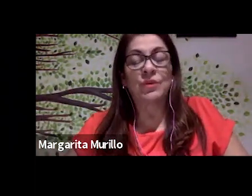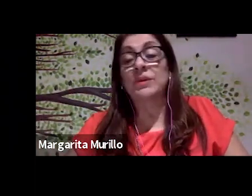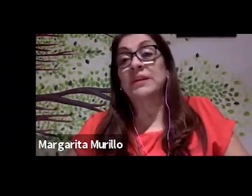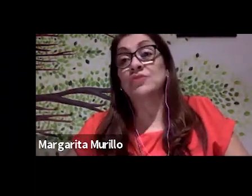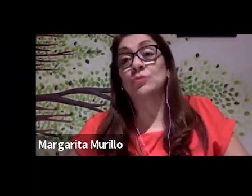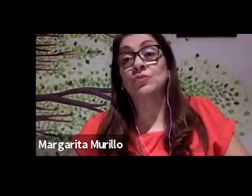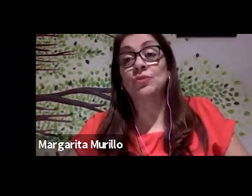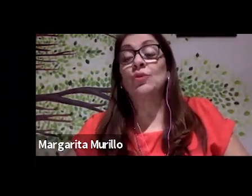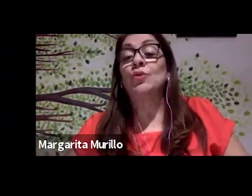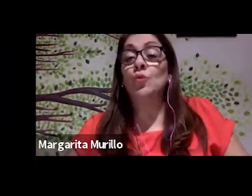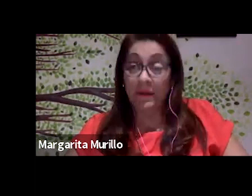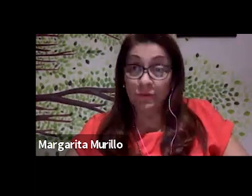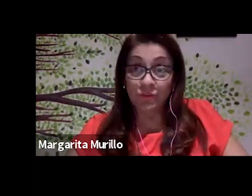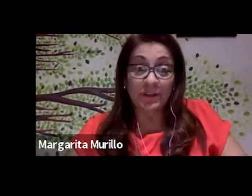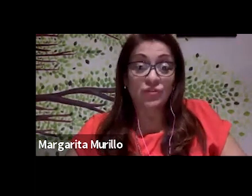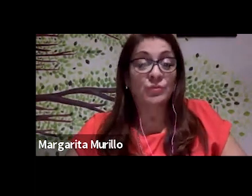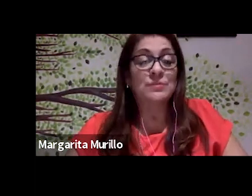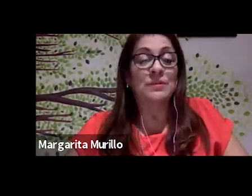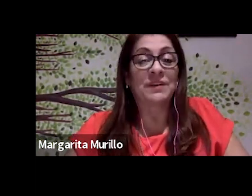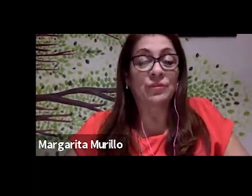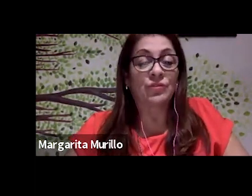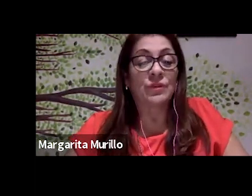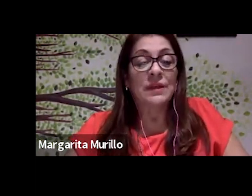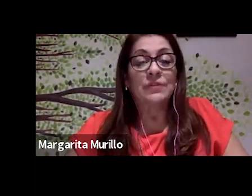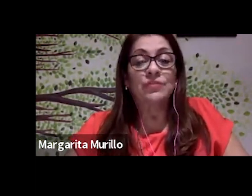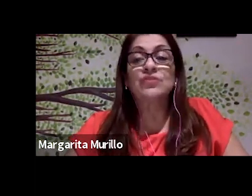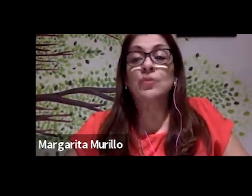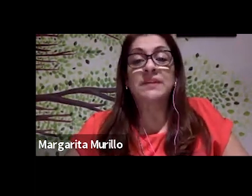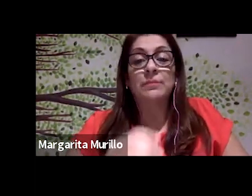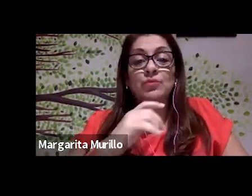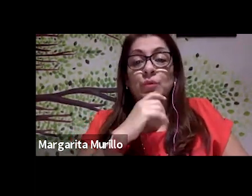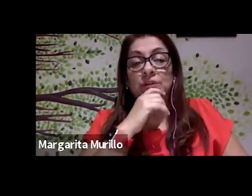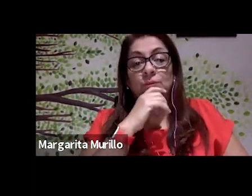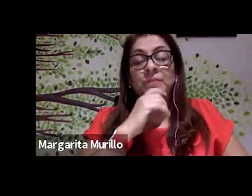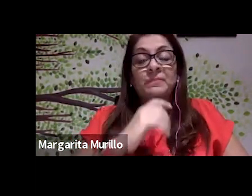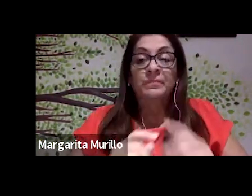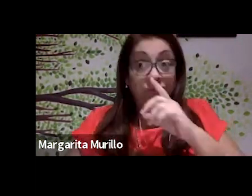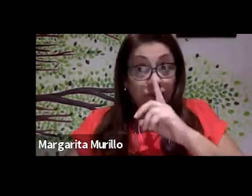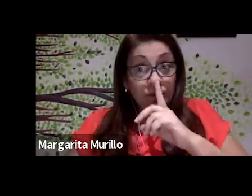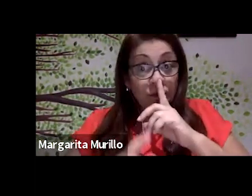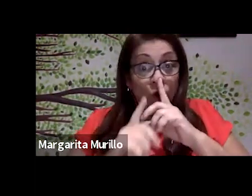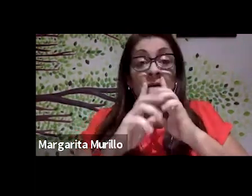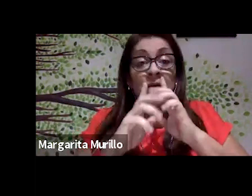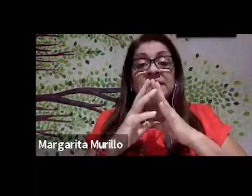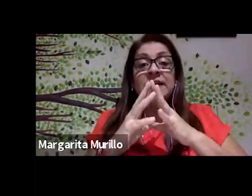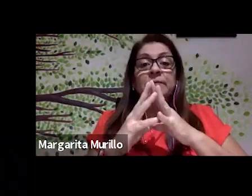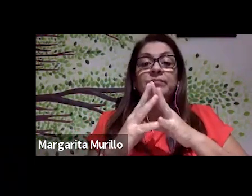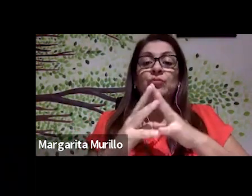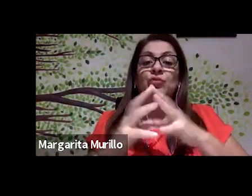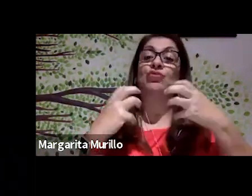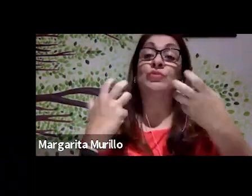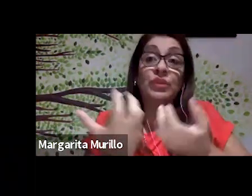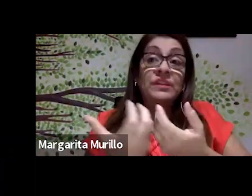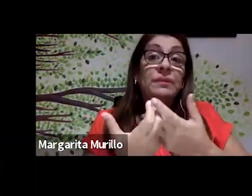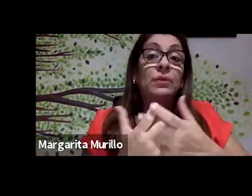nos Recuerda que Somos humanos y que somos imperfectos Entonces comenzamos un poquito como les decía